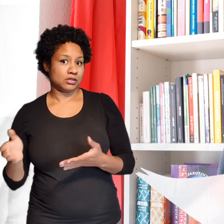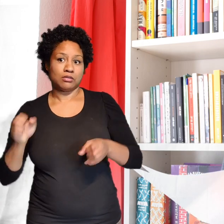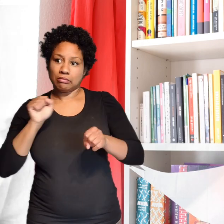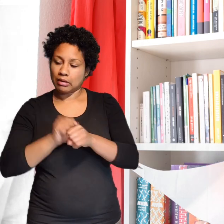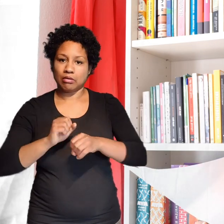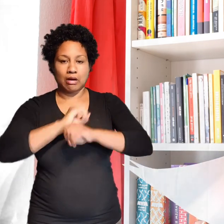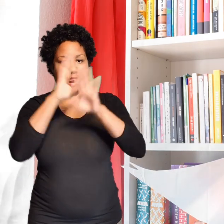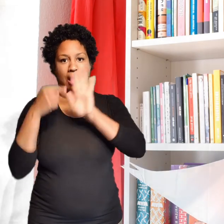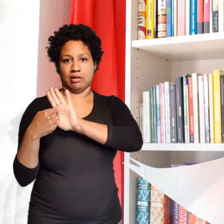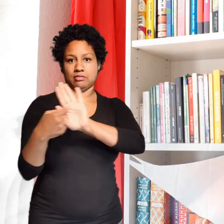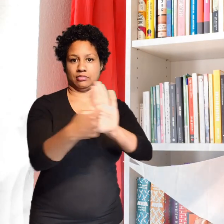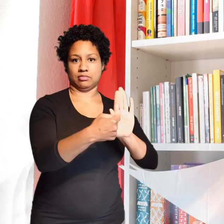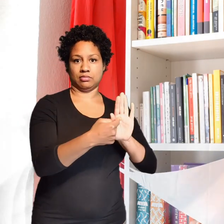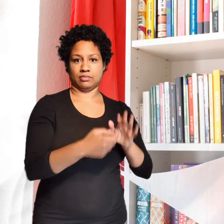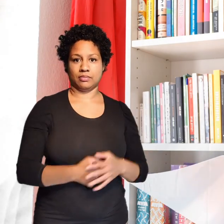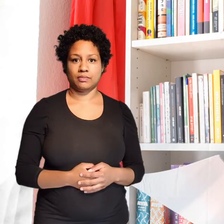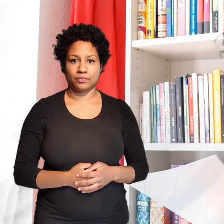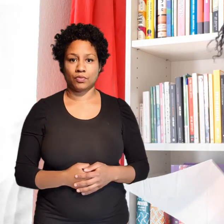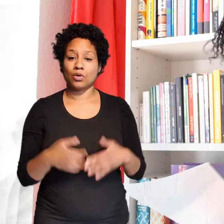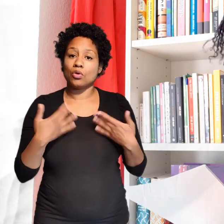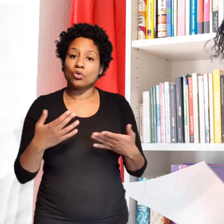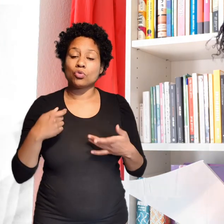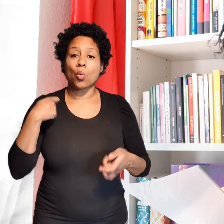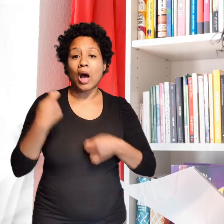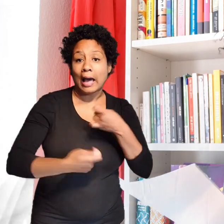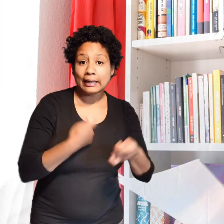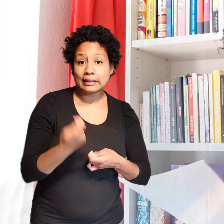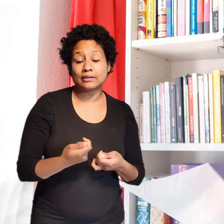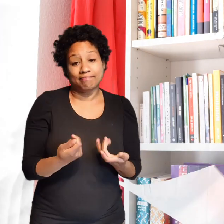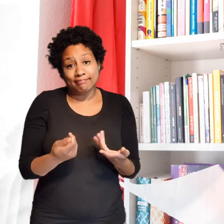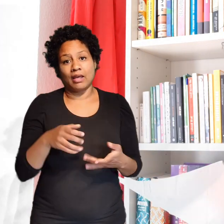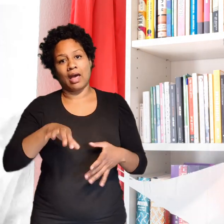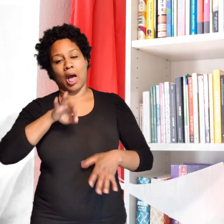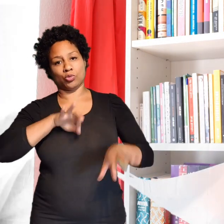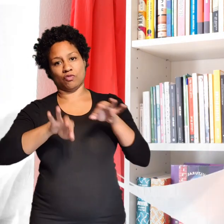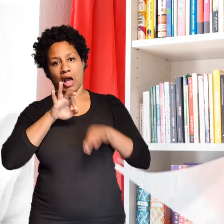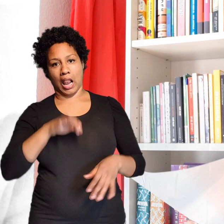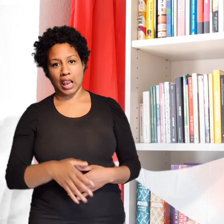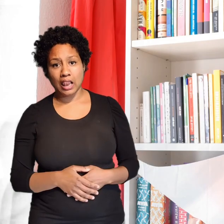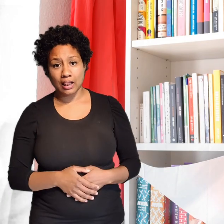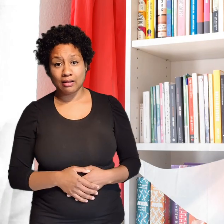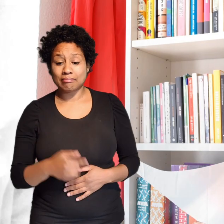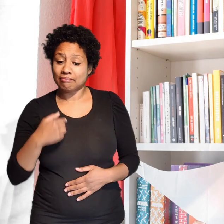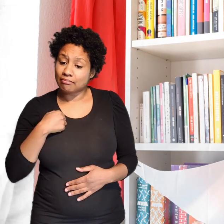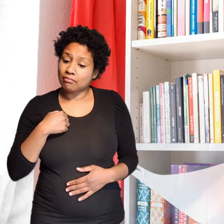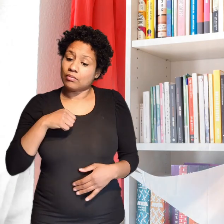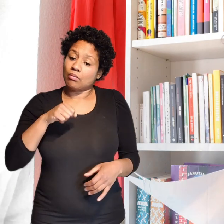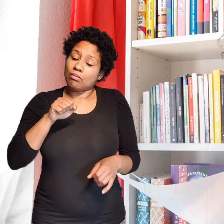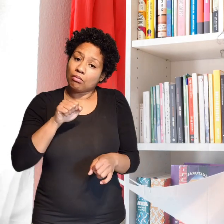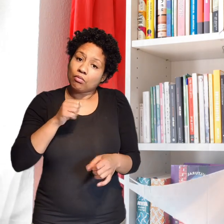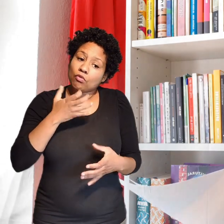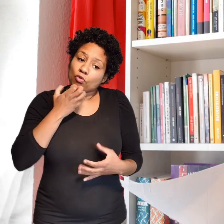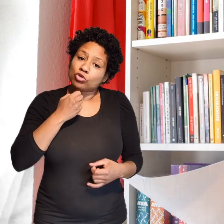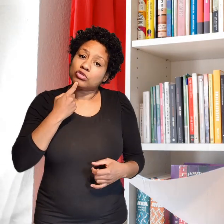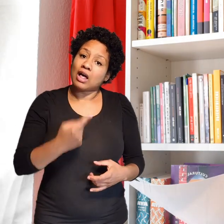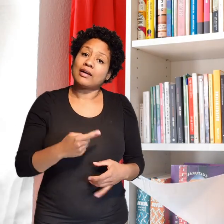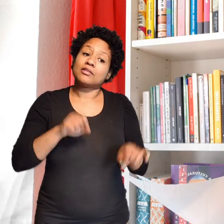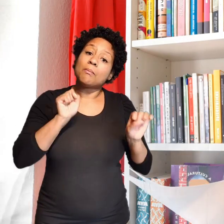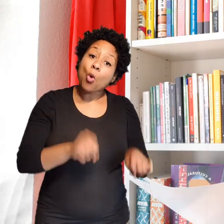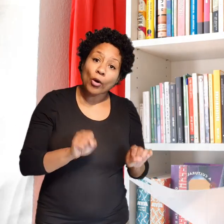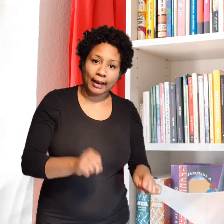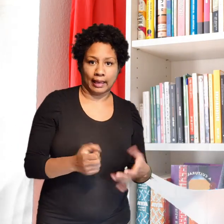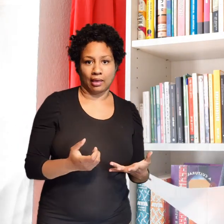kann. So zu handeln ist eine Wahl. Ich möchte behaupten, dass es möglich ist. Ich möchte nicht